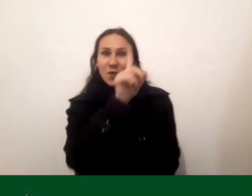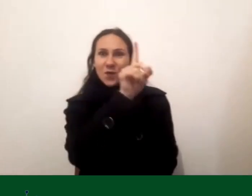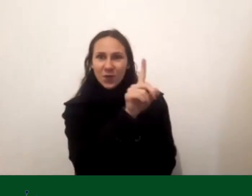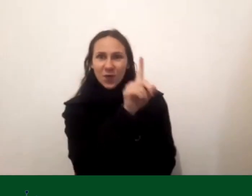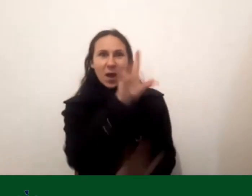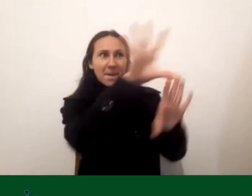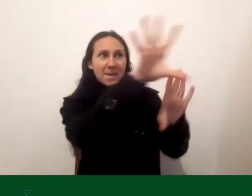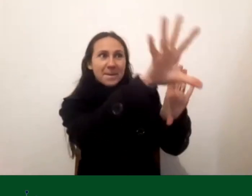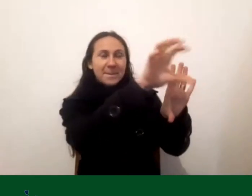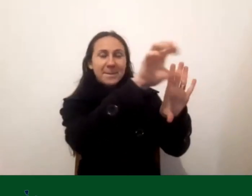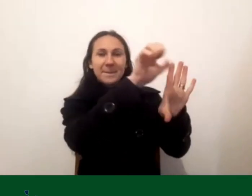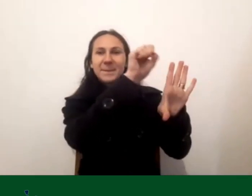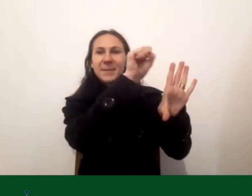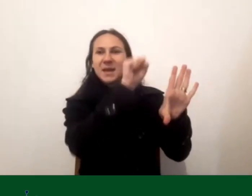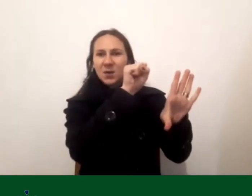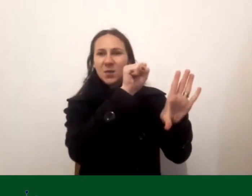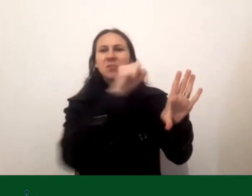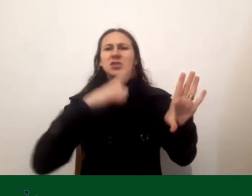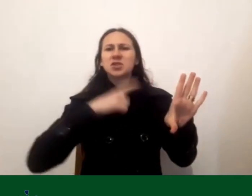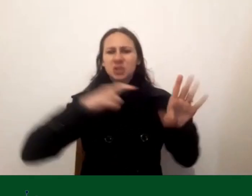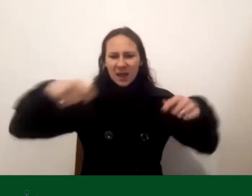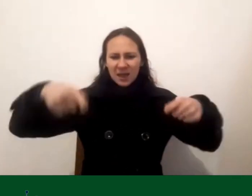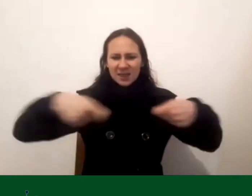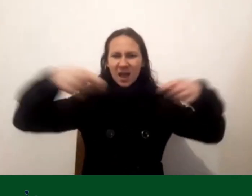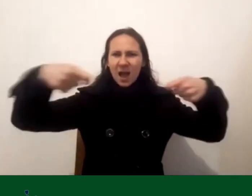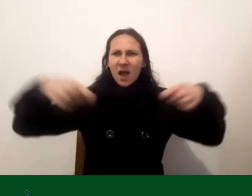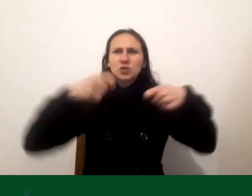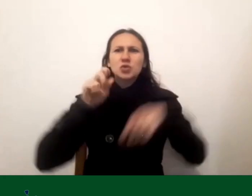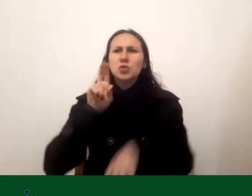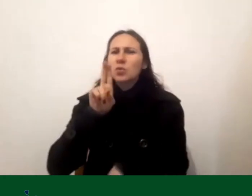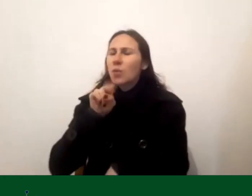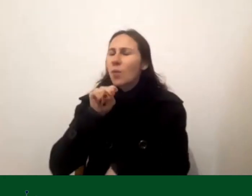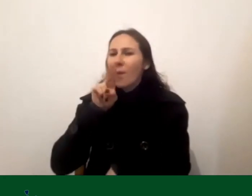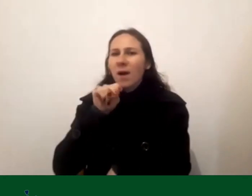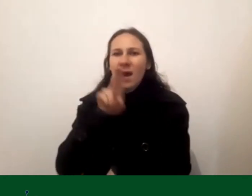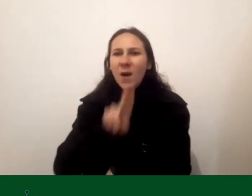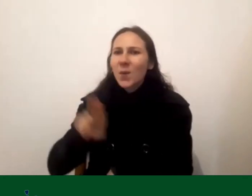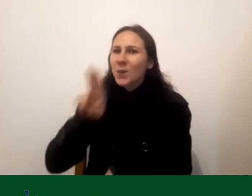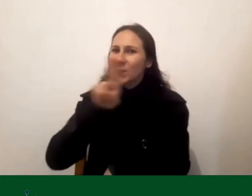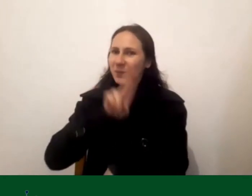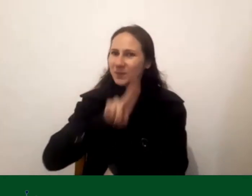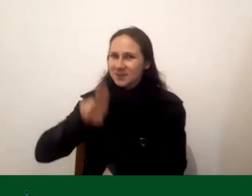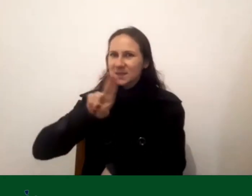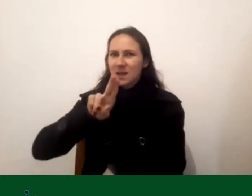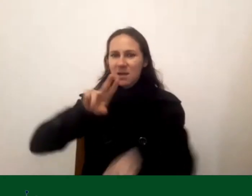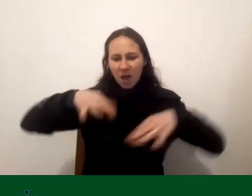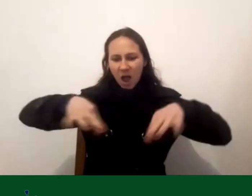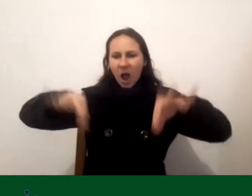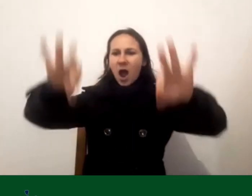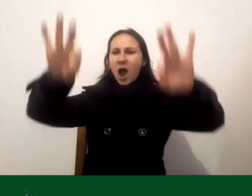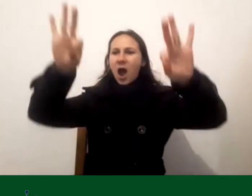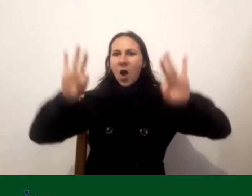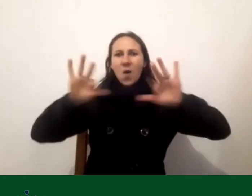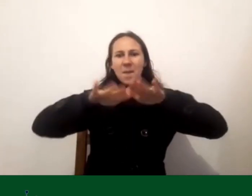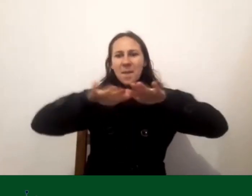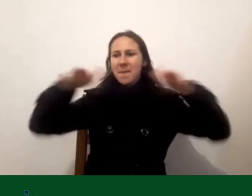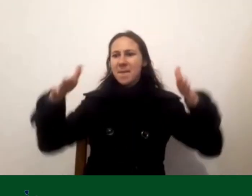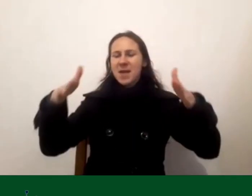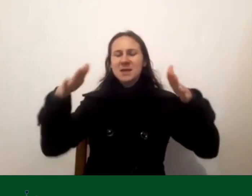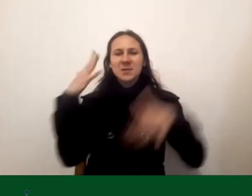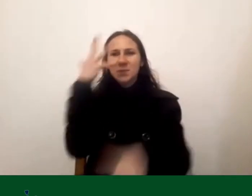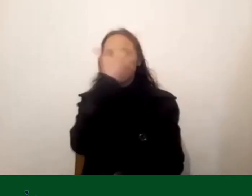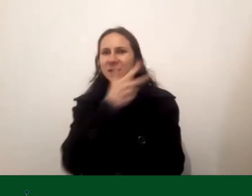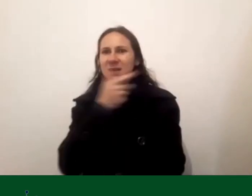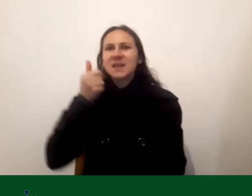de dentro aqueles talheres que ela nunca usava. Arrumou a mesa com a sua melhor toalha. Colocou